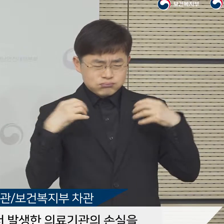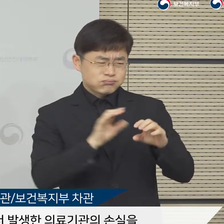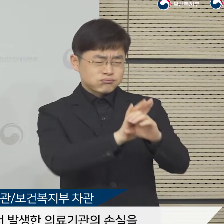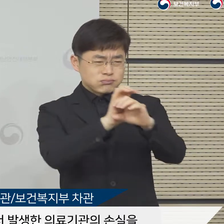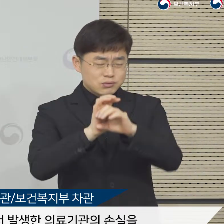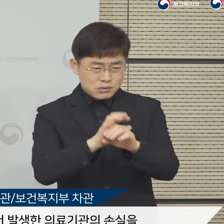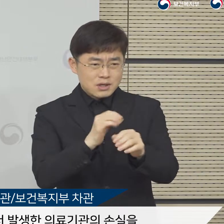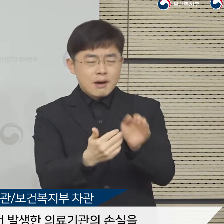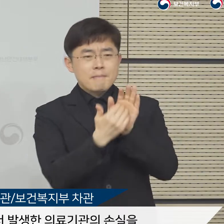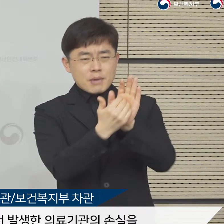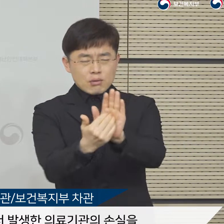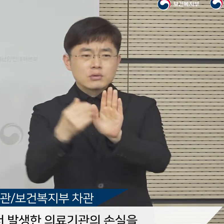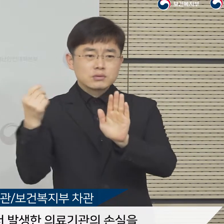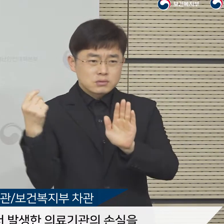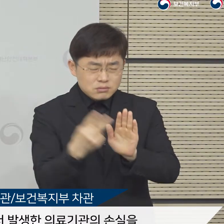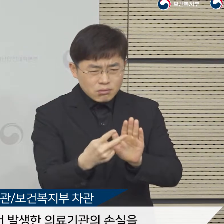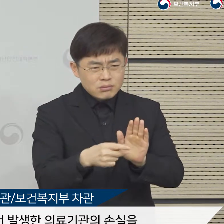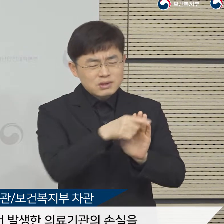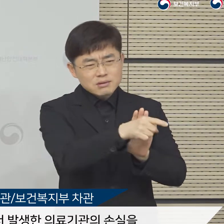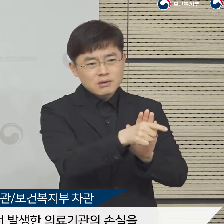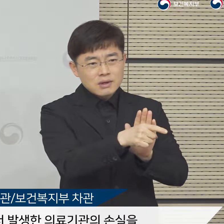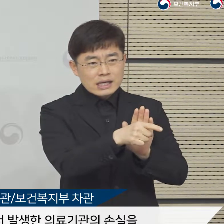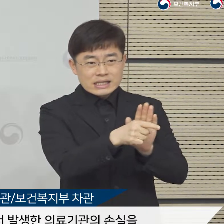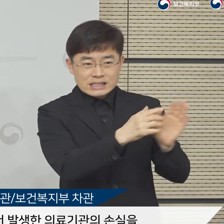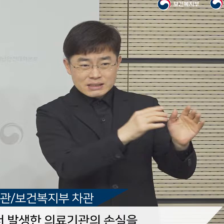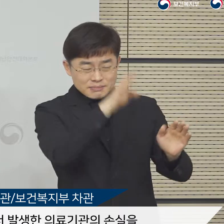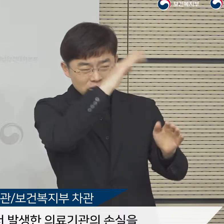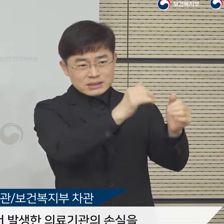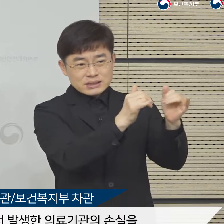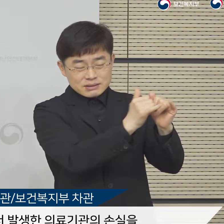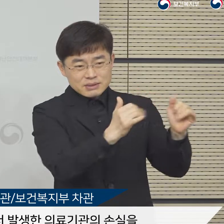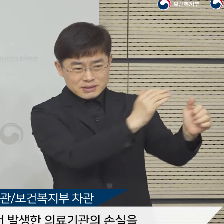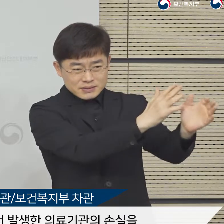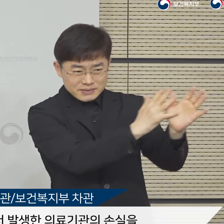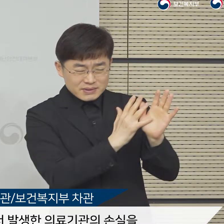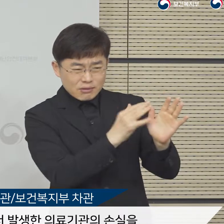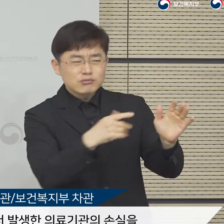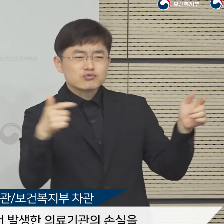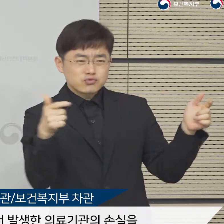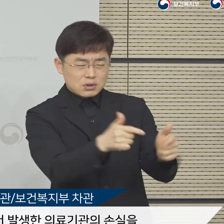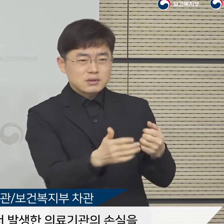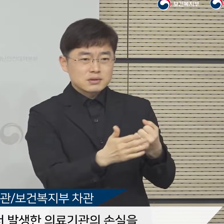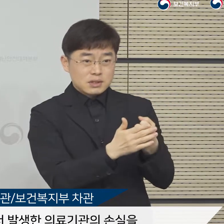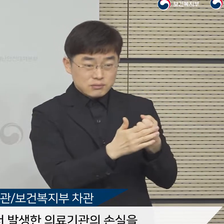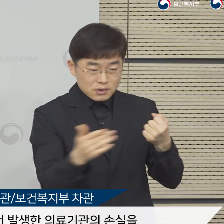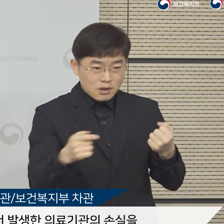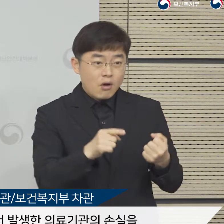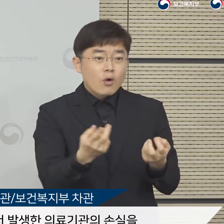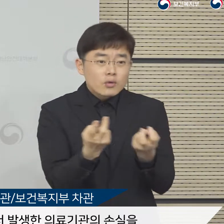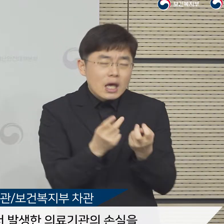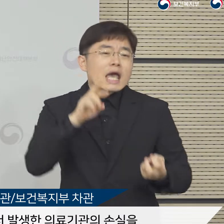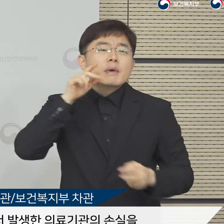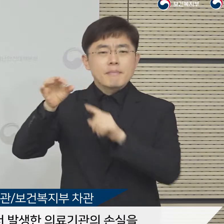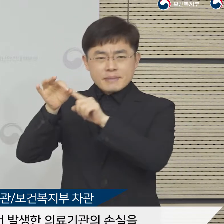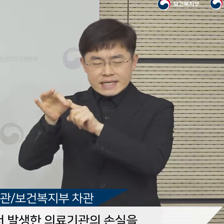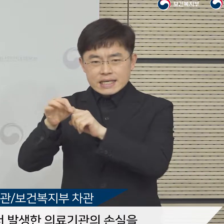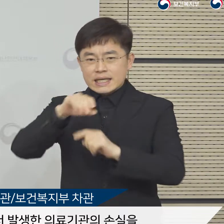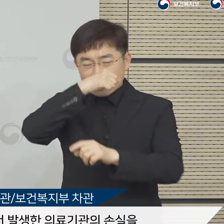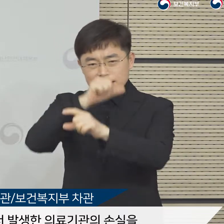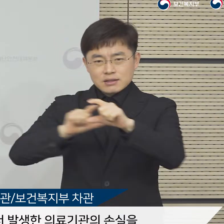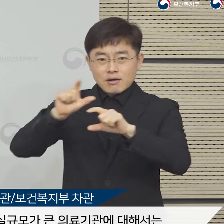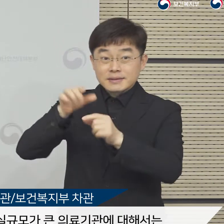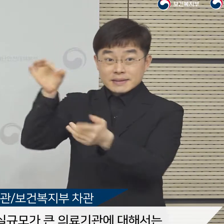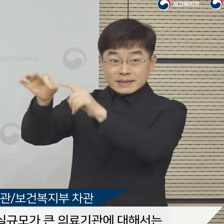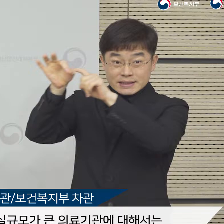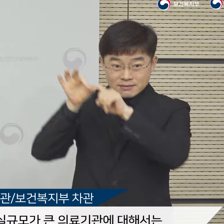확산 방지와 치료 과정에서 발생한 의료기관의 손실을 보상하기 위하여 예비비와 추가 경정 예산을